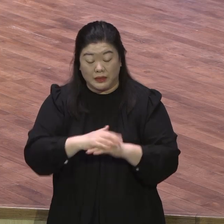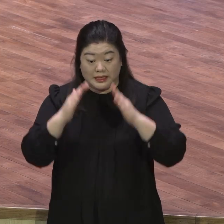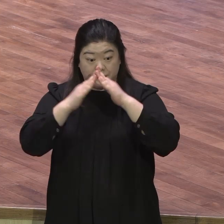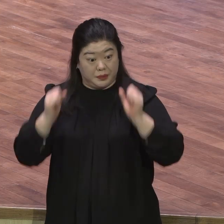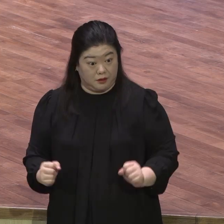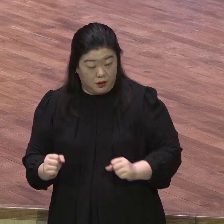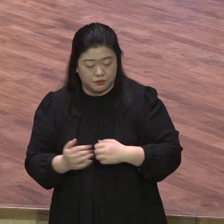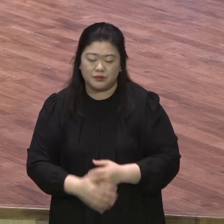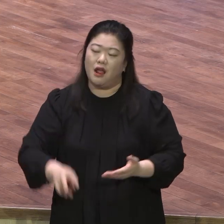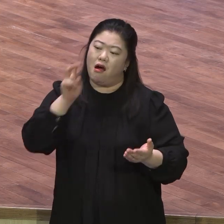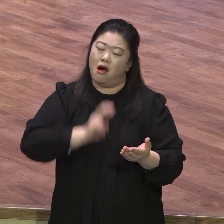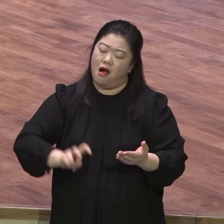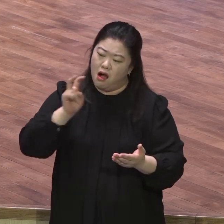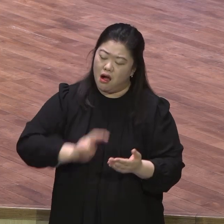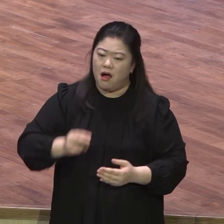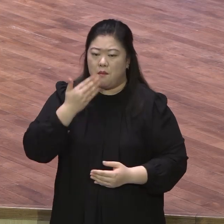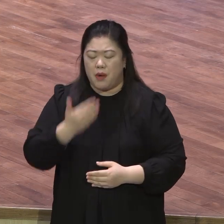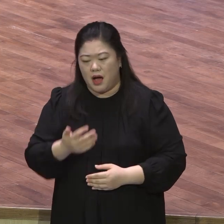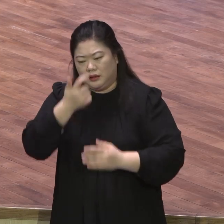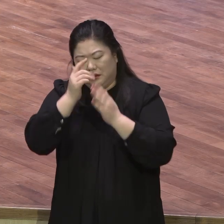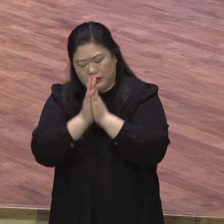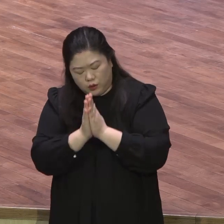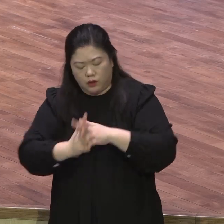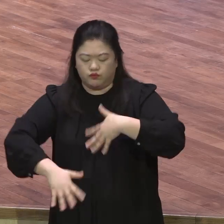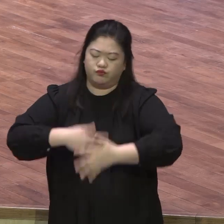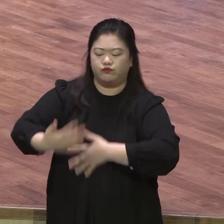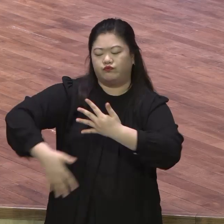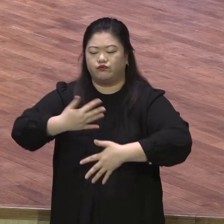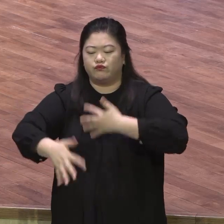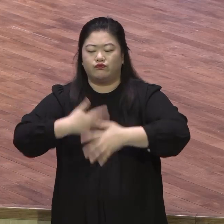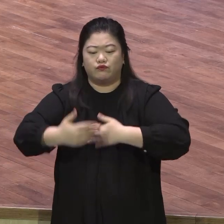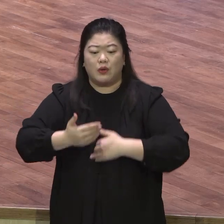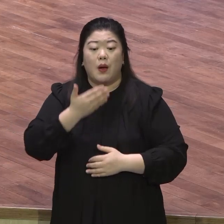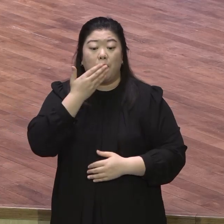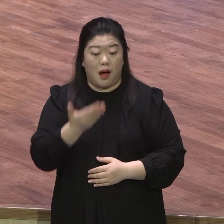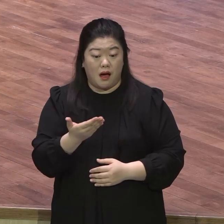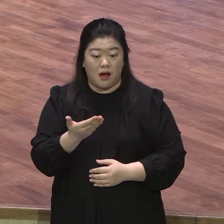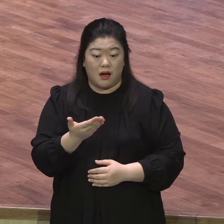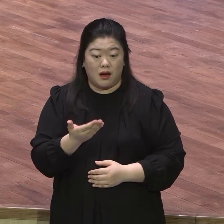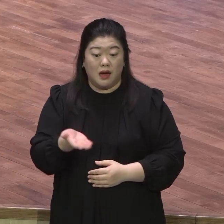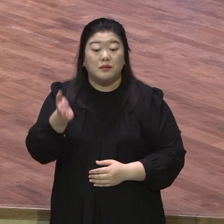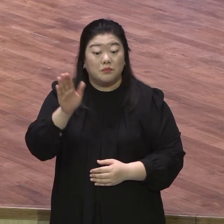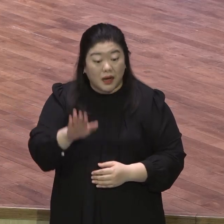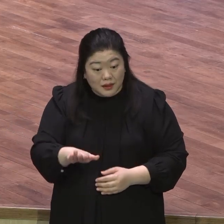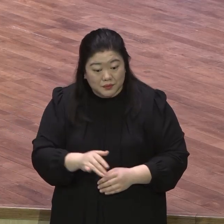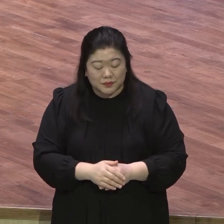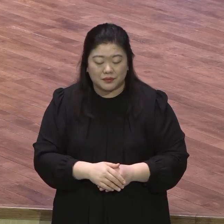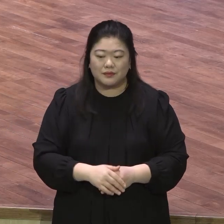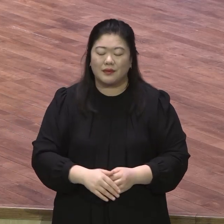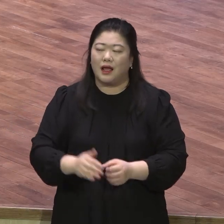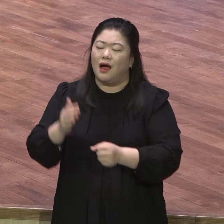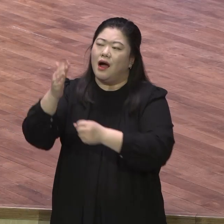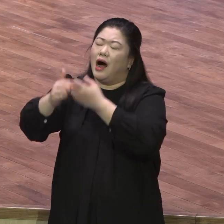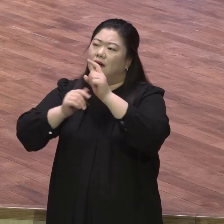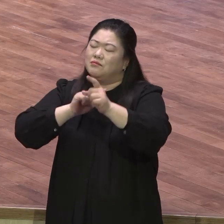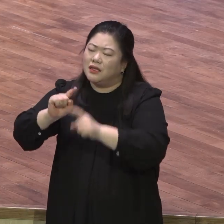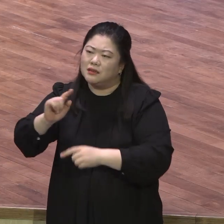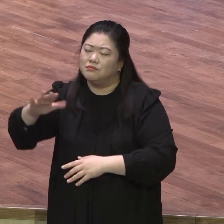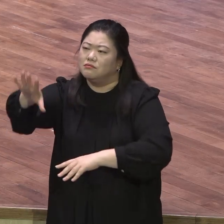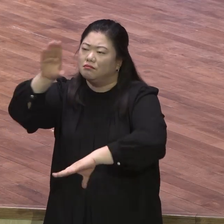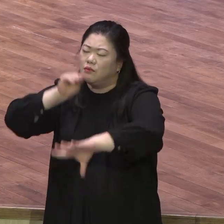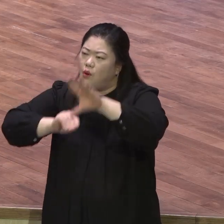부르고 집에서도 뭐 이렇게 하지만은 우리가 마음껏 주를 높이 찬양하고 말씀을 듣고